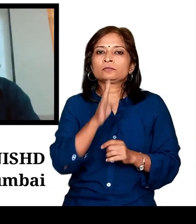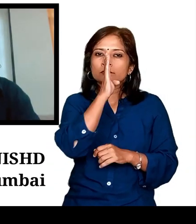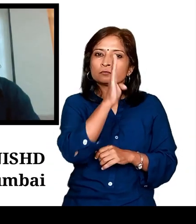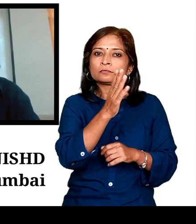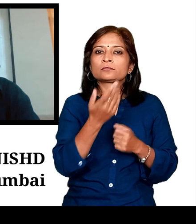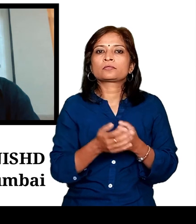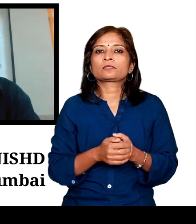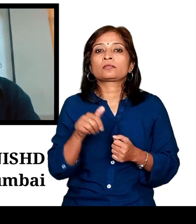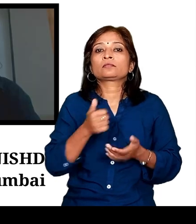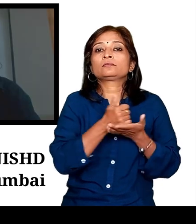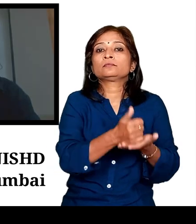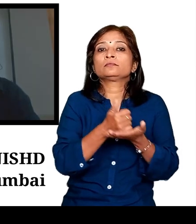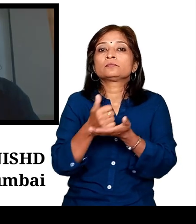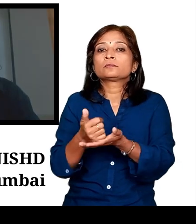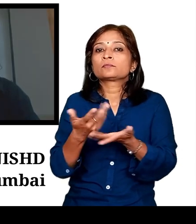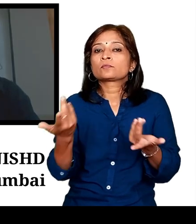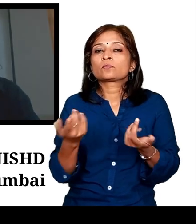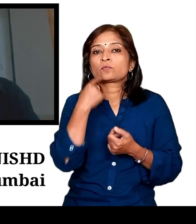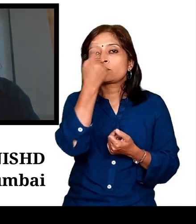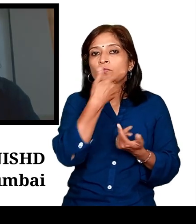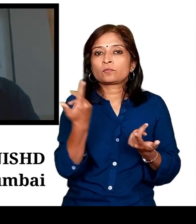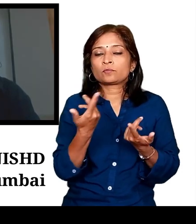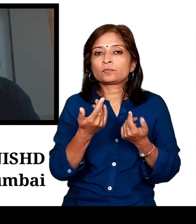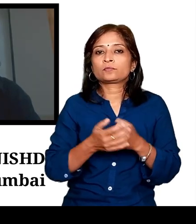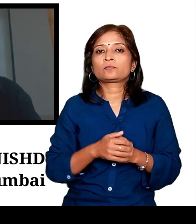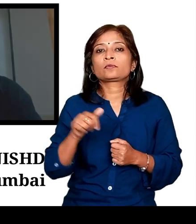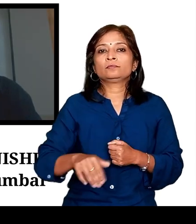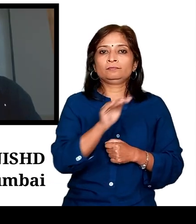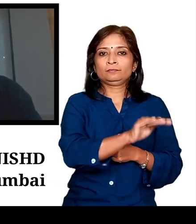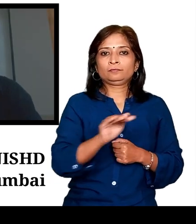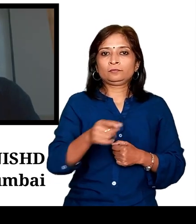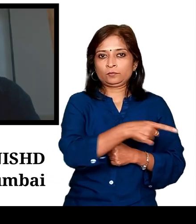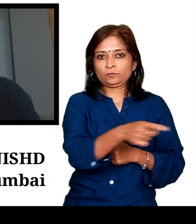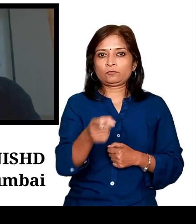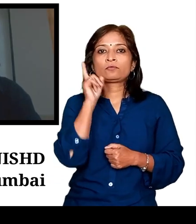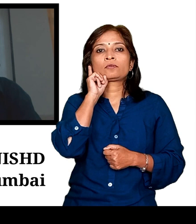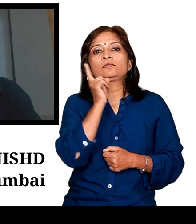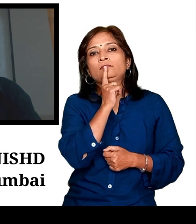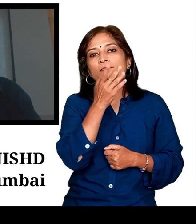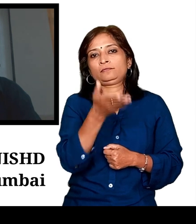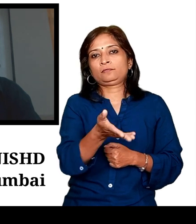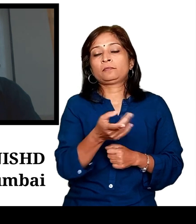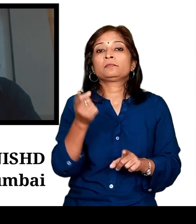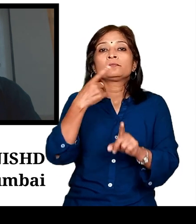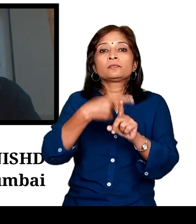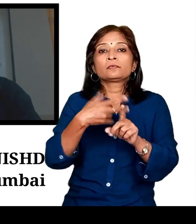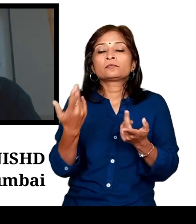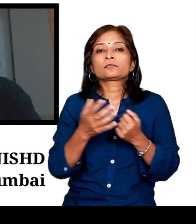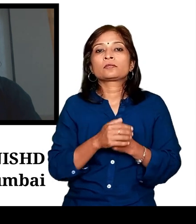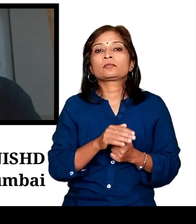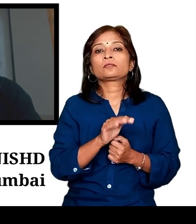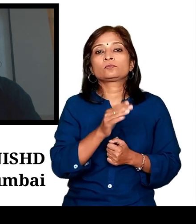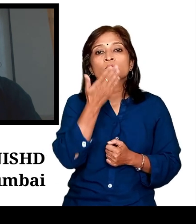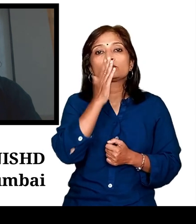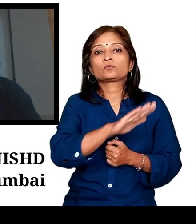we provide the services to the children with hearing impairment, and also for the children